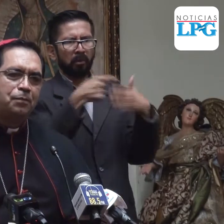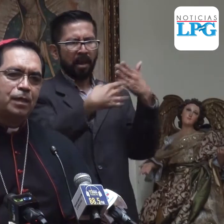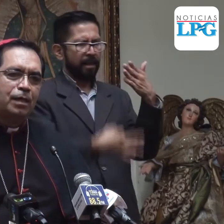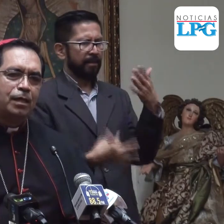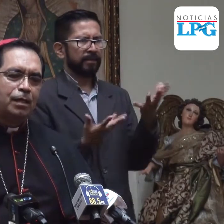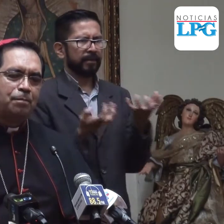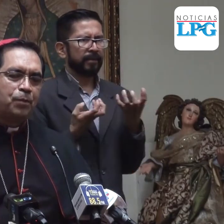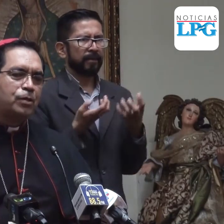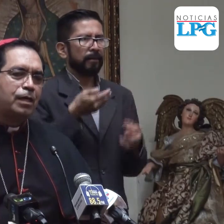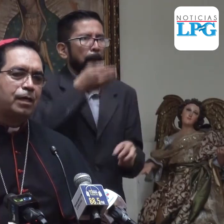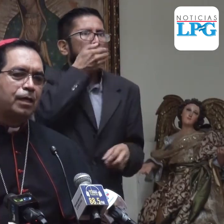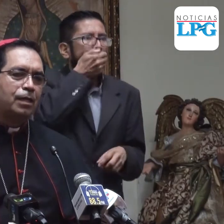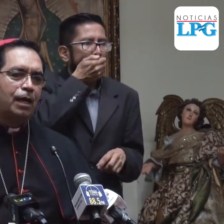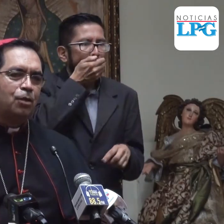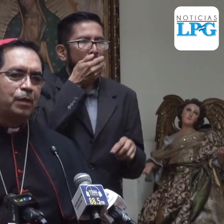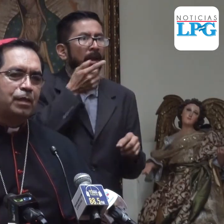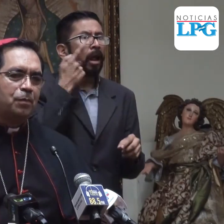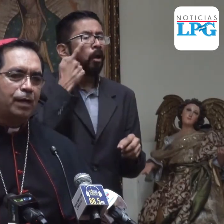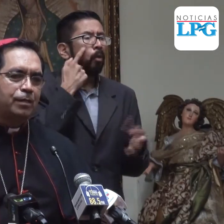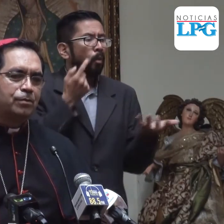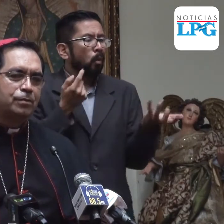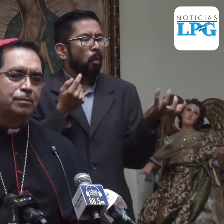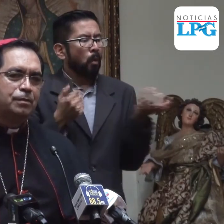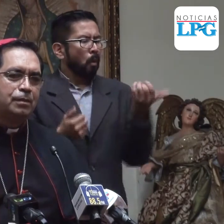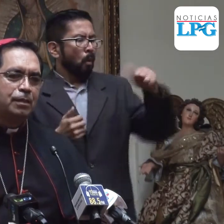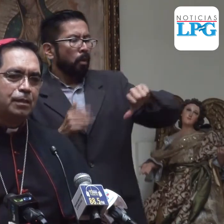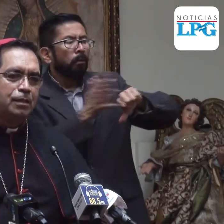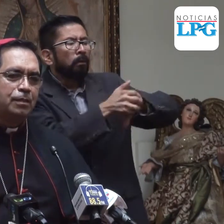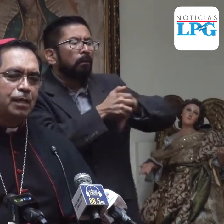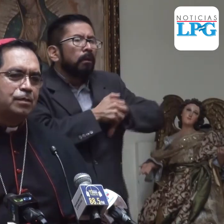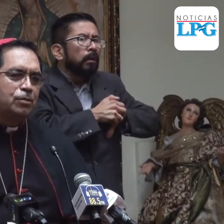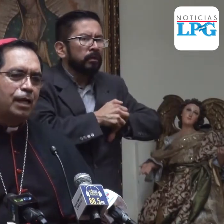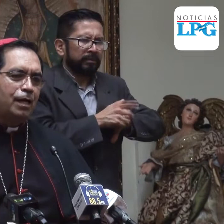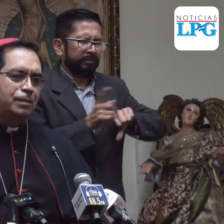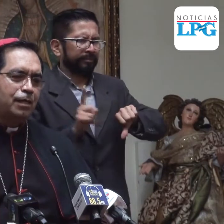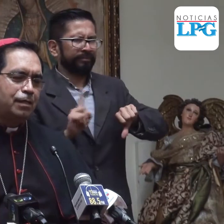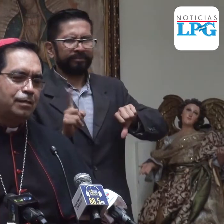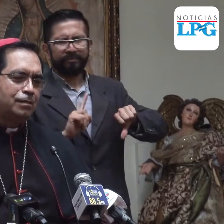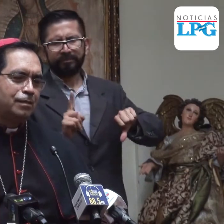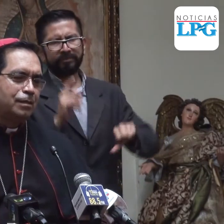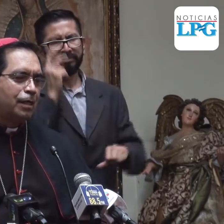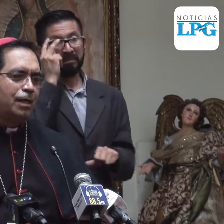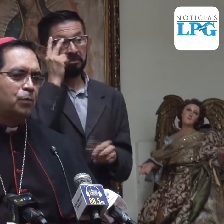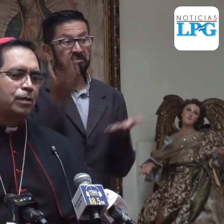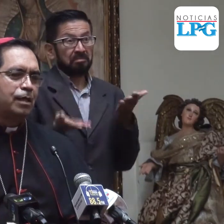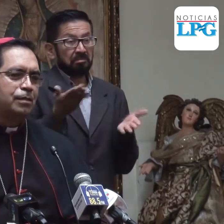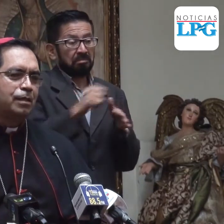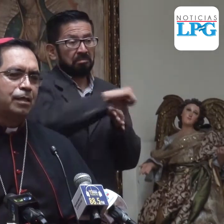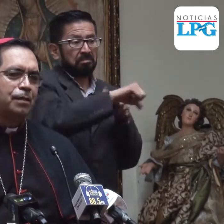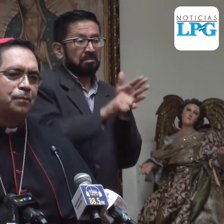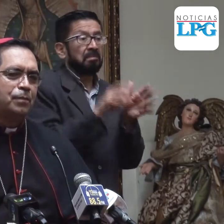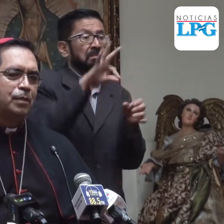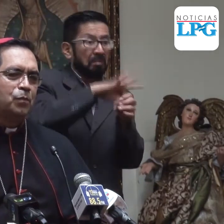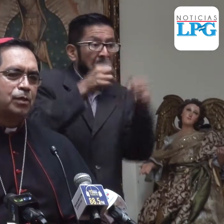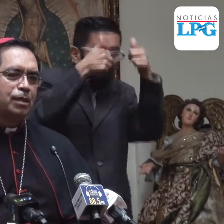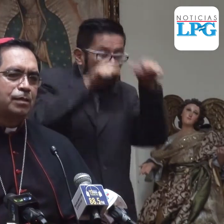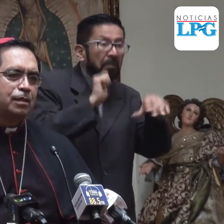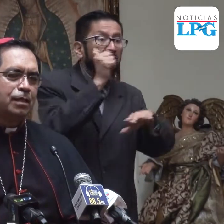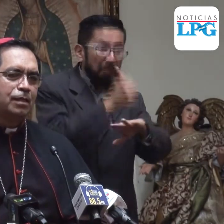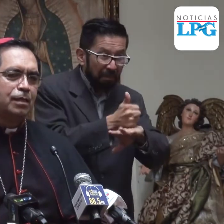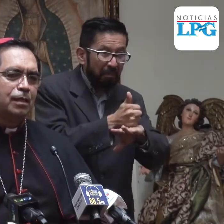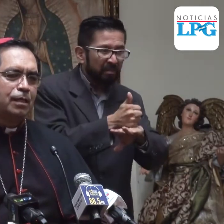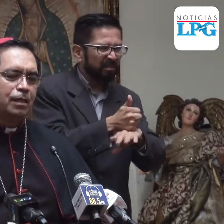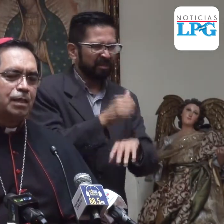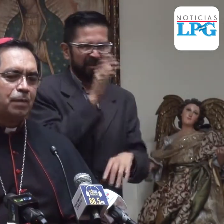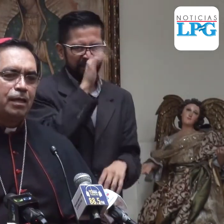pretenda proteger a los victimarios. Si esto se hace, sería muy